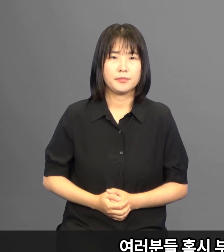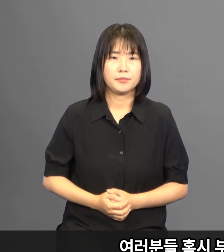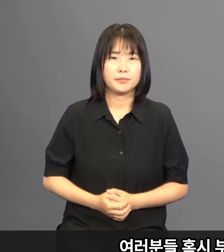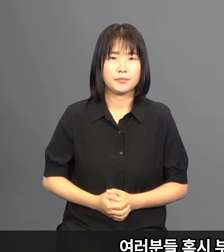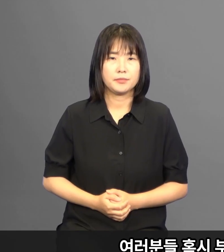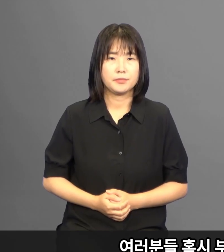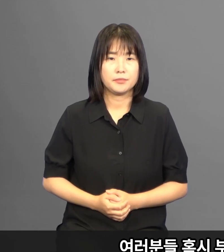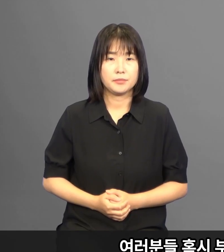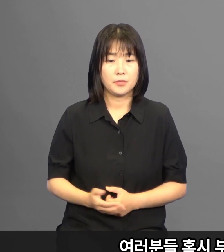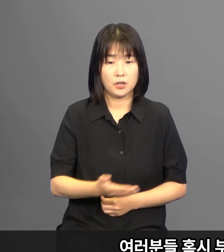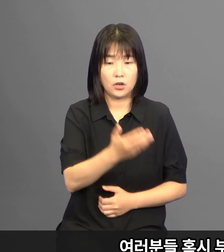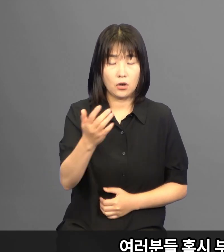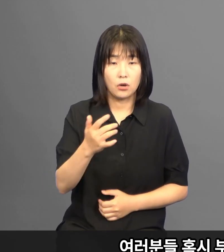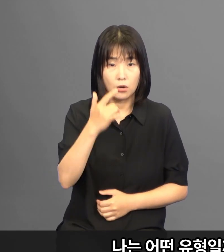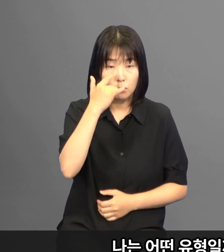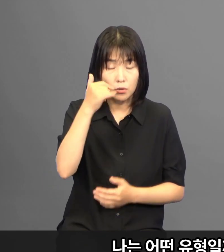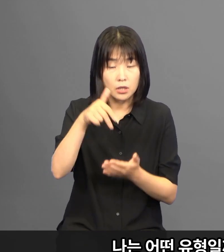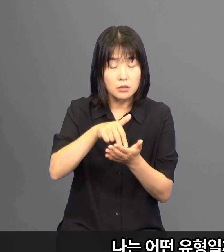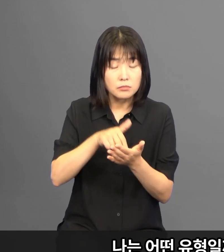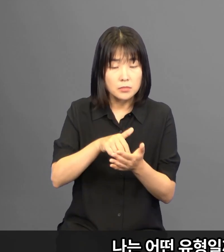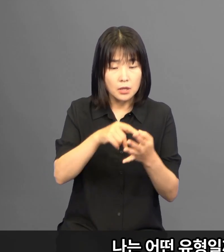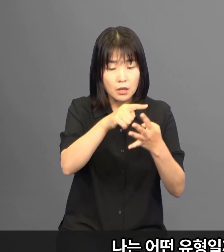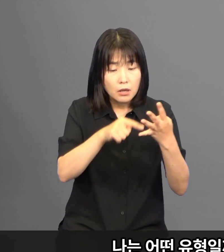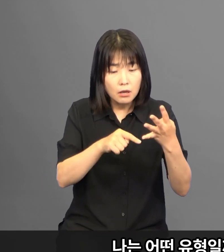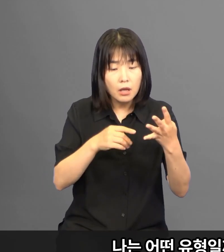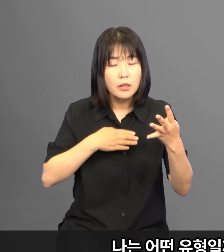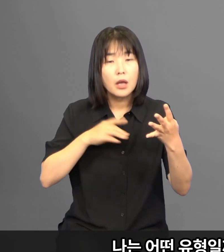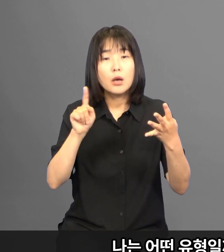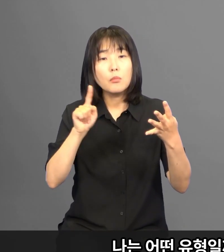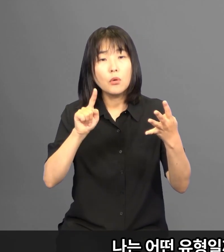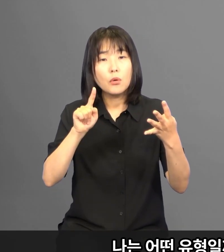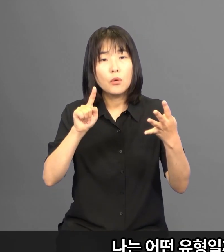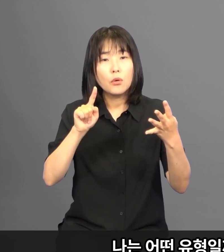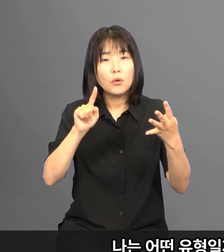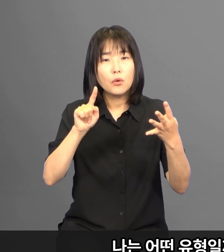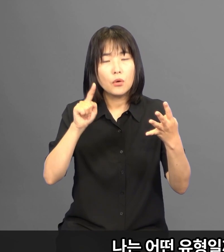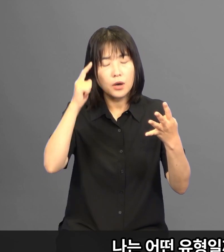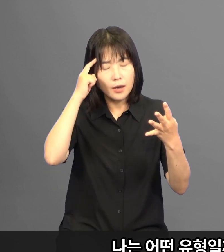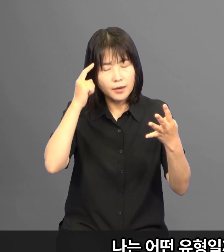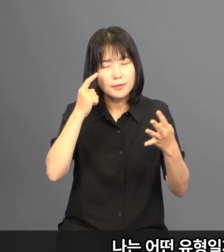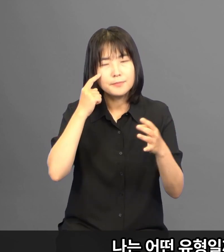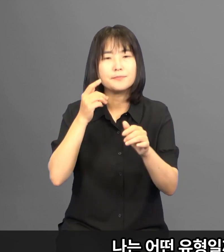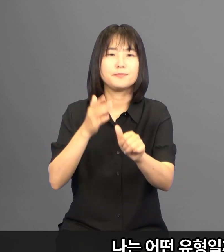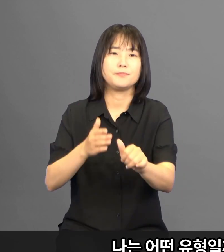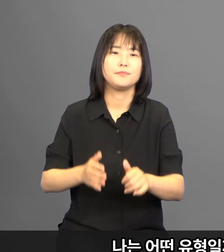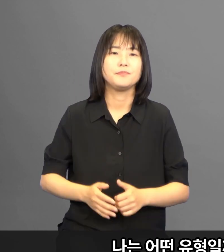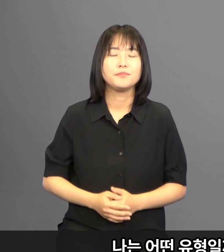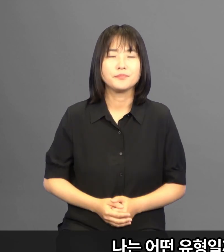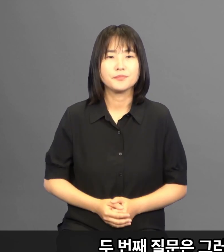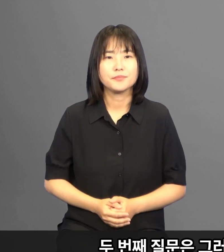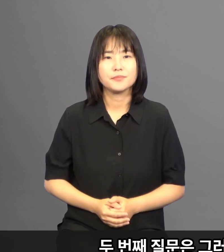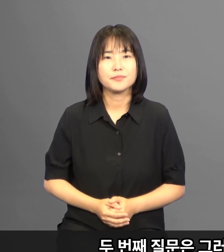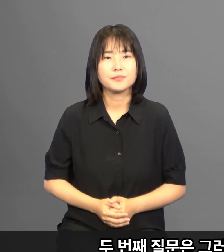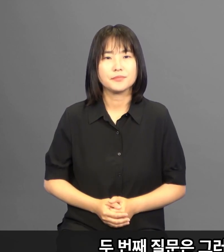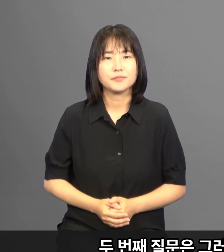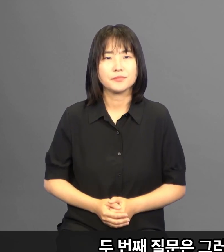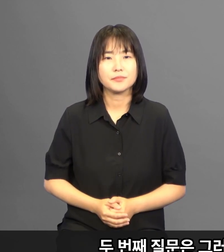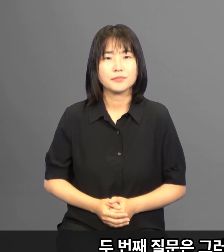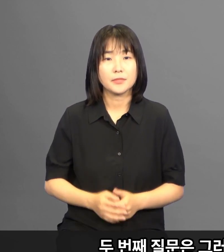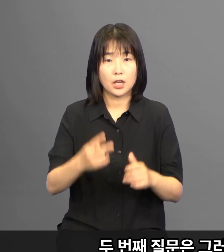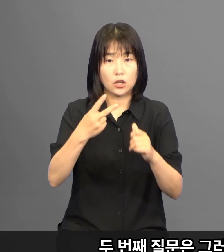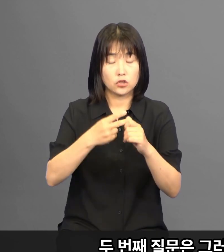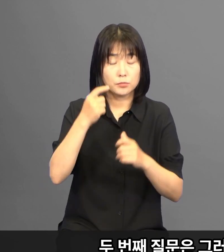혹시 부모시라면 4가지 중에 나는 어떤 유형일까를 한번 생각해 보세요. 자, 두 번째